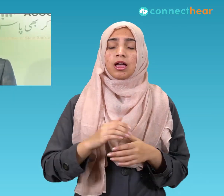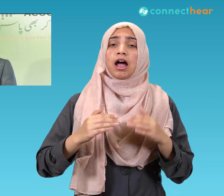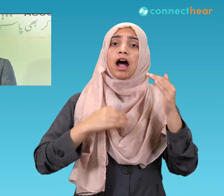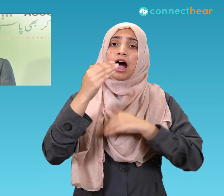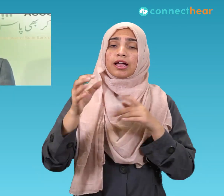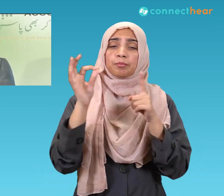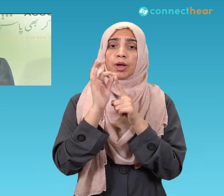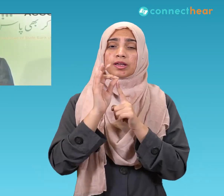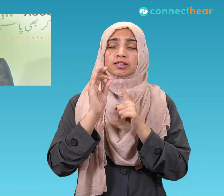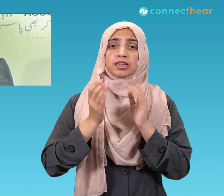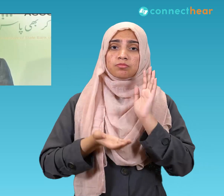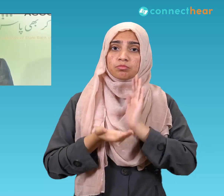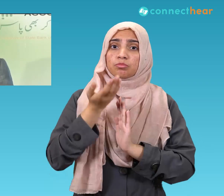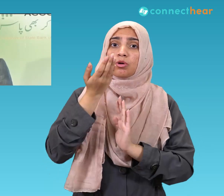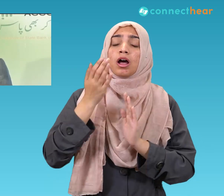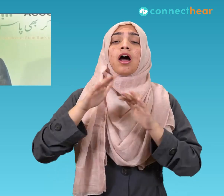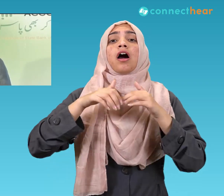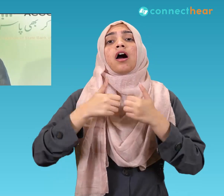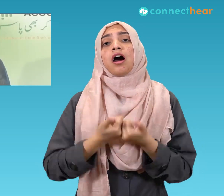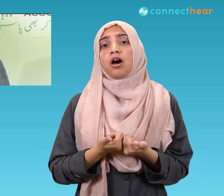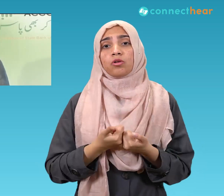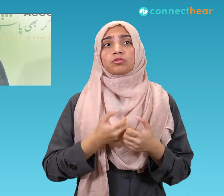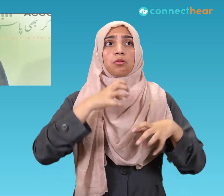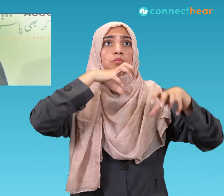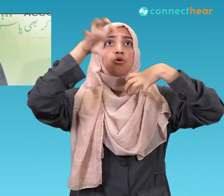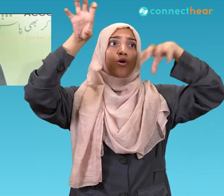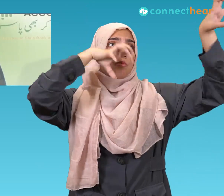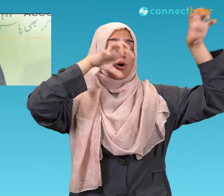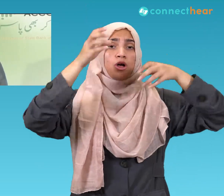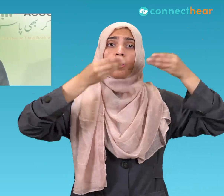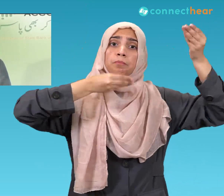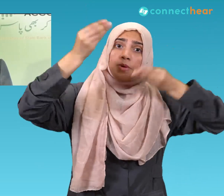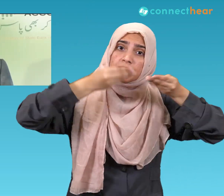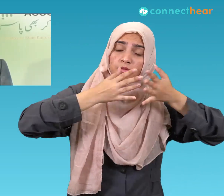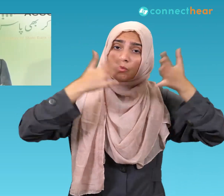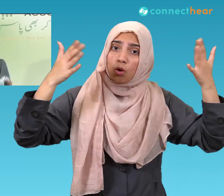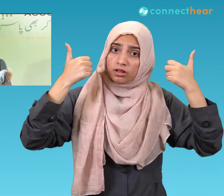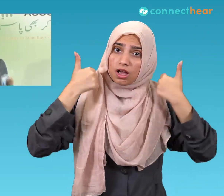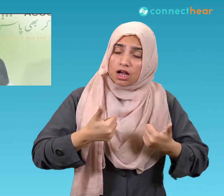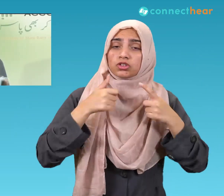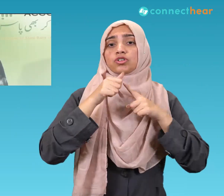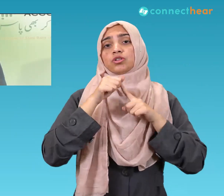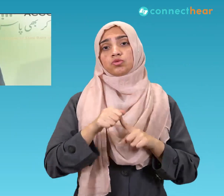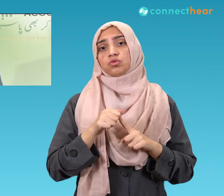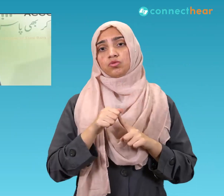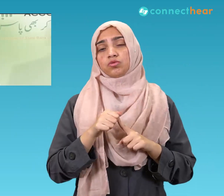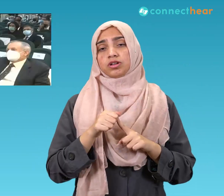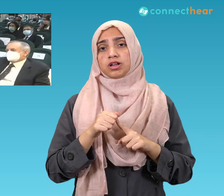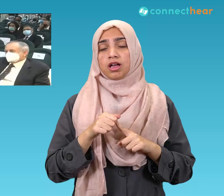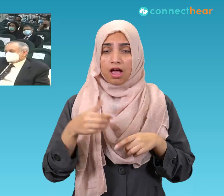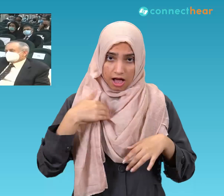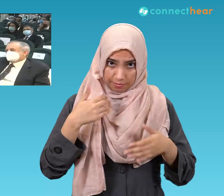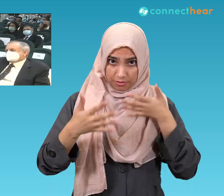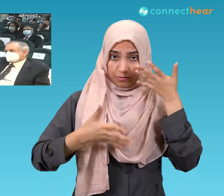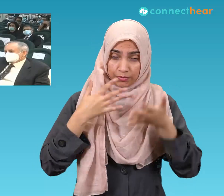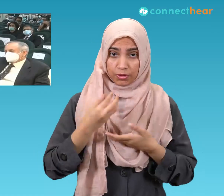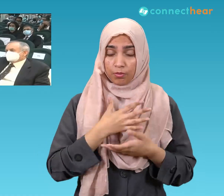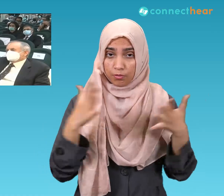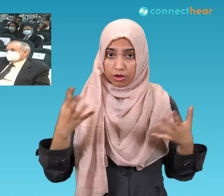میں خاص طور پہ کامرس منسٹری کو داد دینا چاہتا ہوں کہ ہماری ریکارڈ امپرومنٹ ہوئی ہے ایکسپورٹس کے